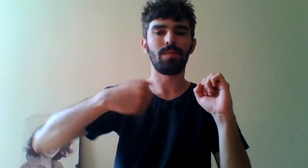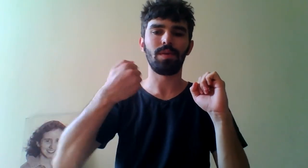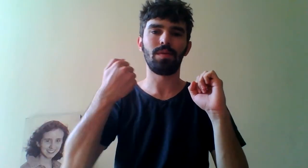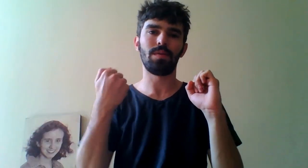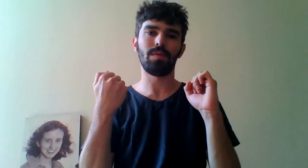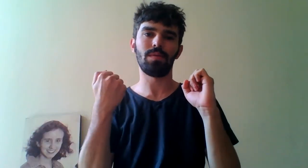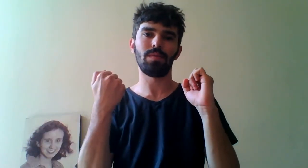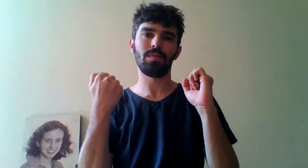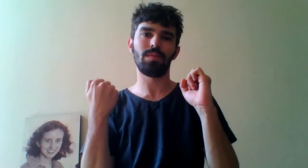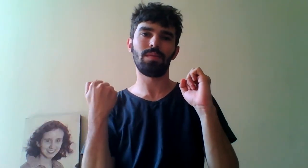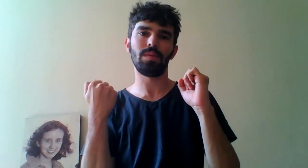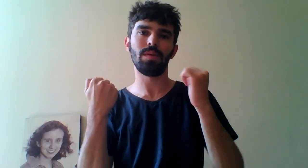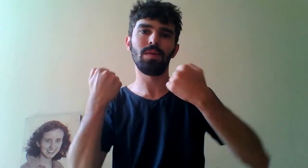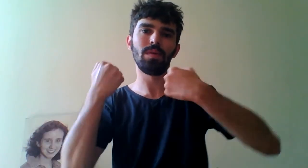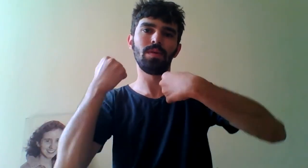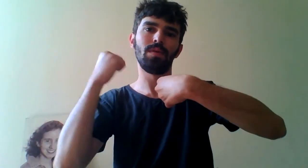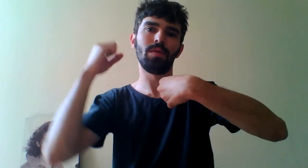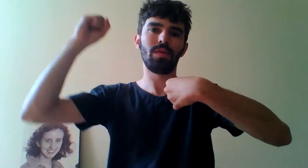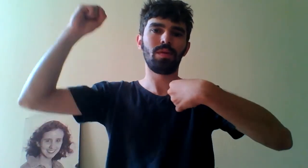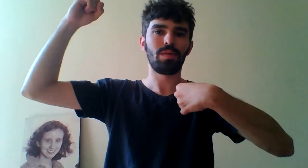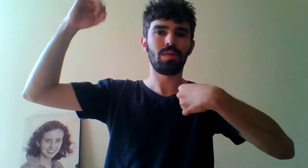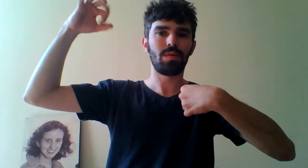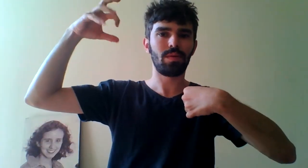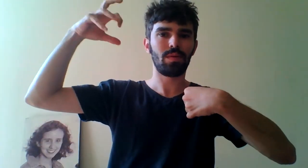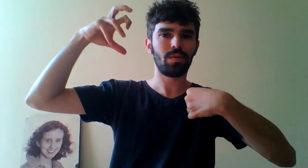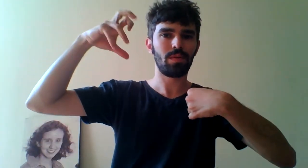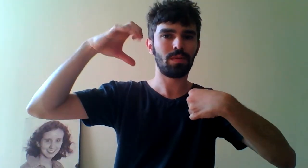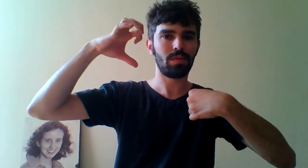Vermelho Luzes a brilhar